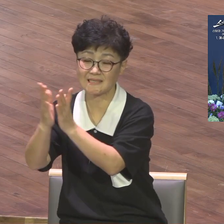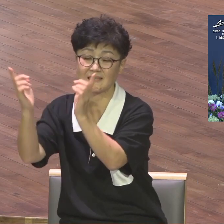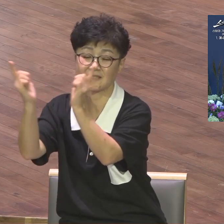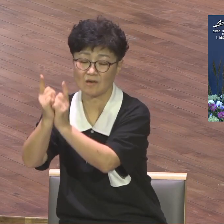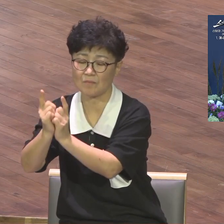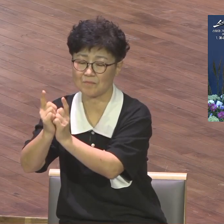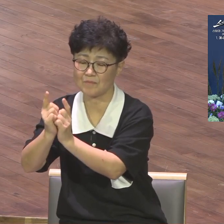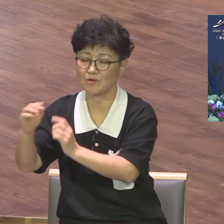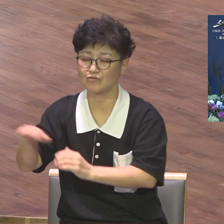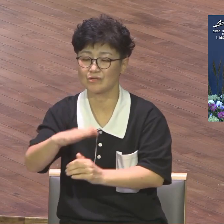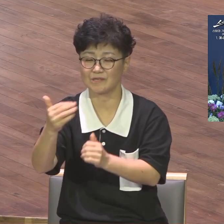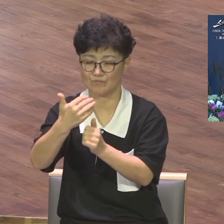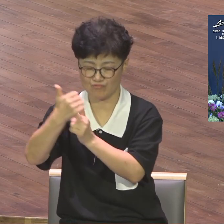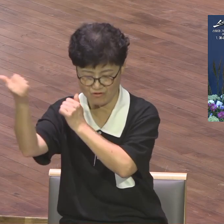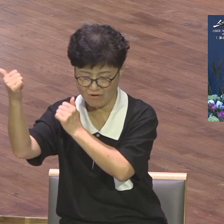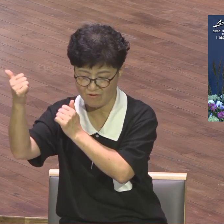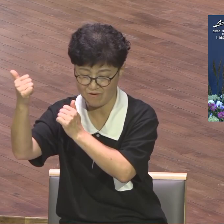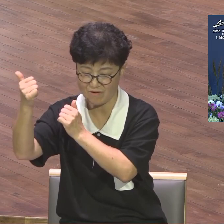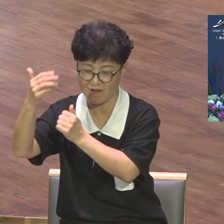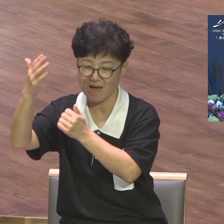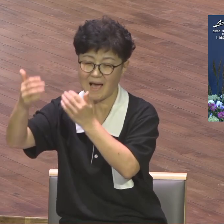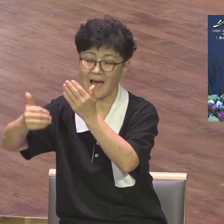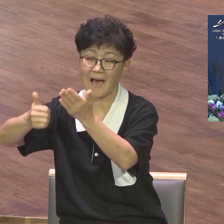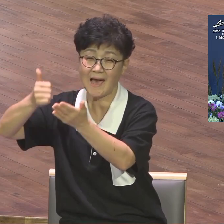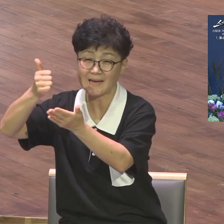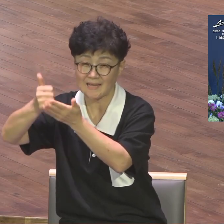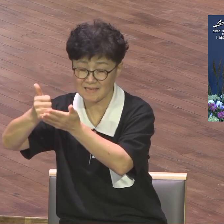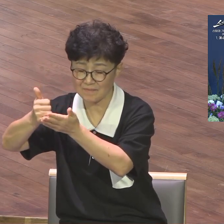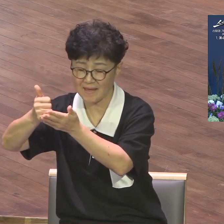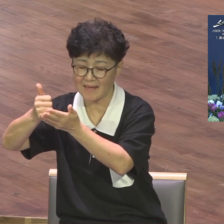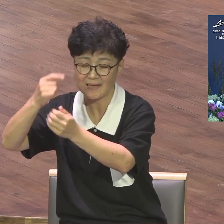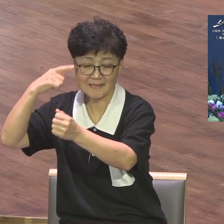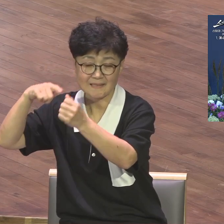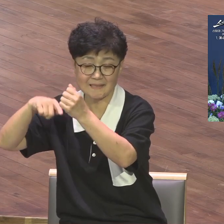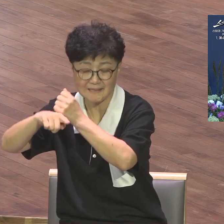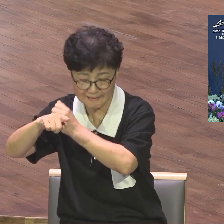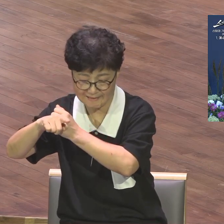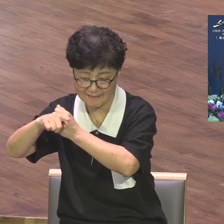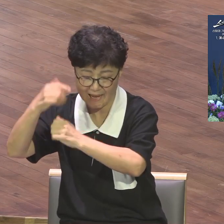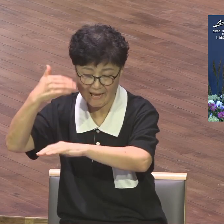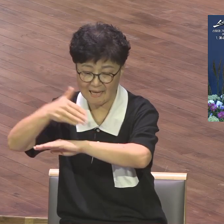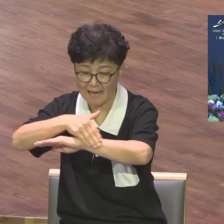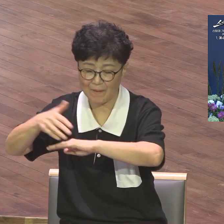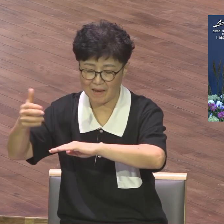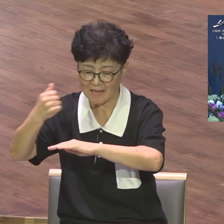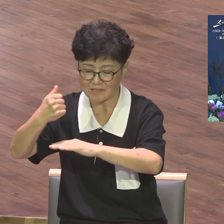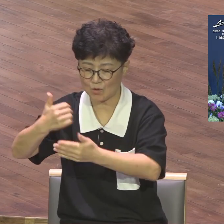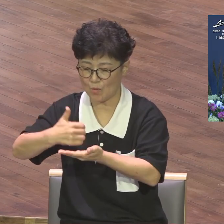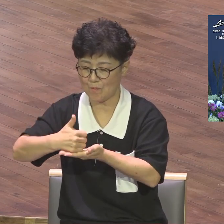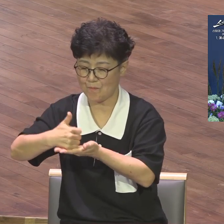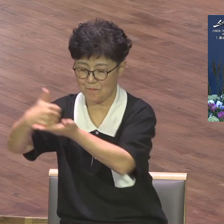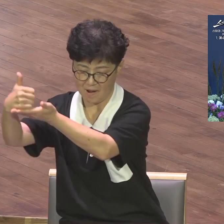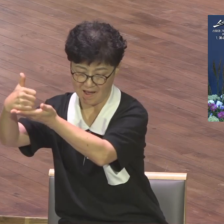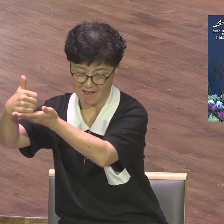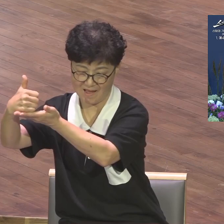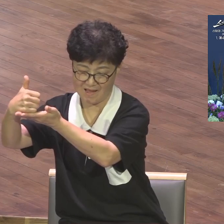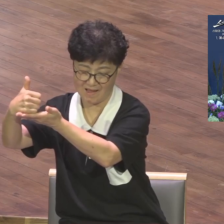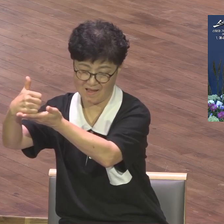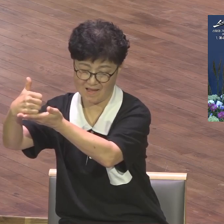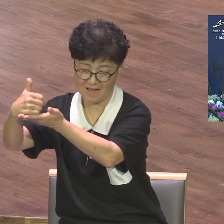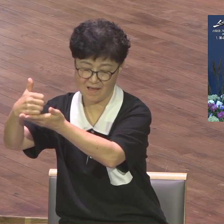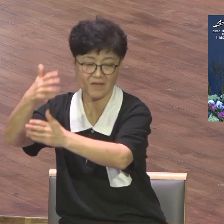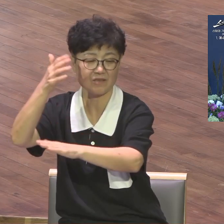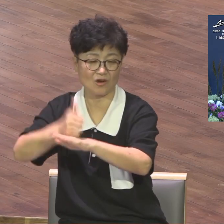인격적으로 불러주시고 하나님의 주권적인 의지와 초청이 있어야만 우리는 바로 하나님을 만날 수